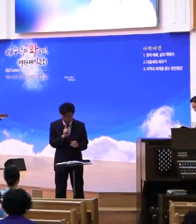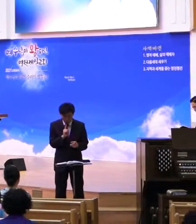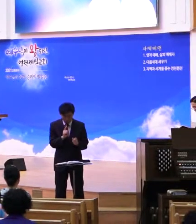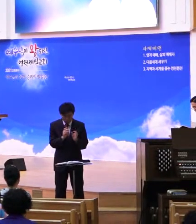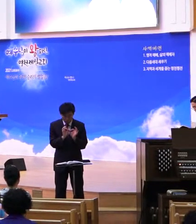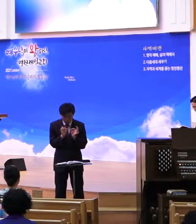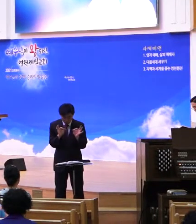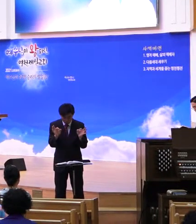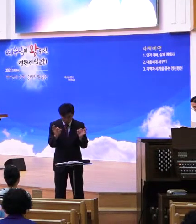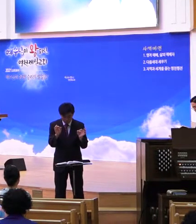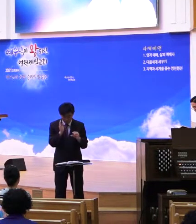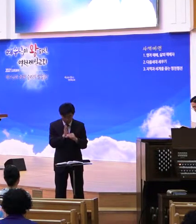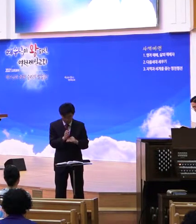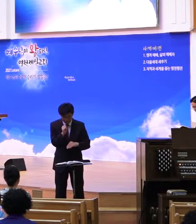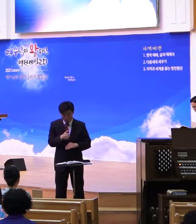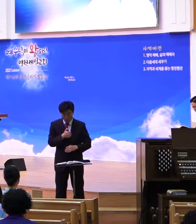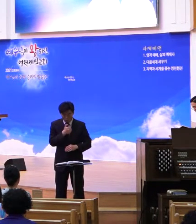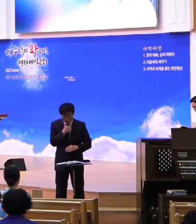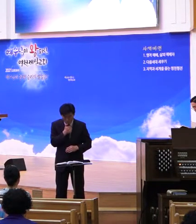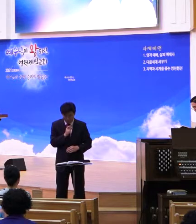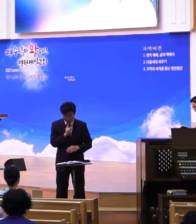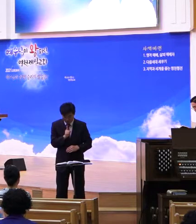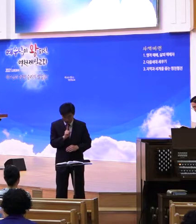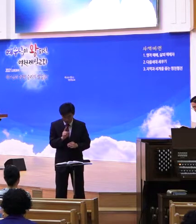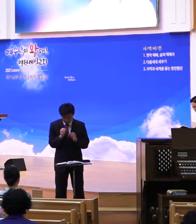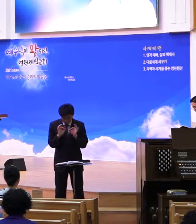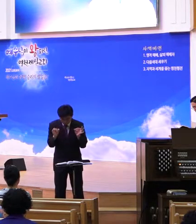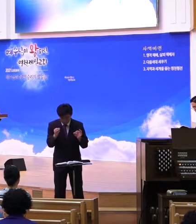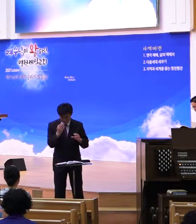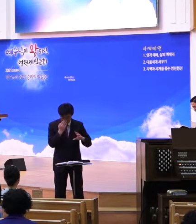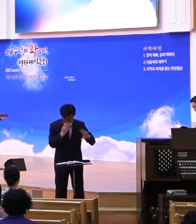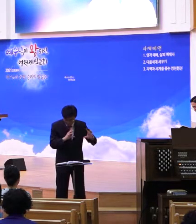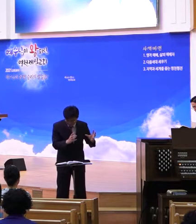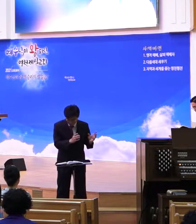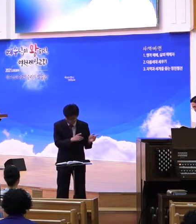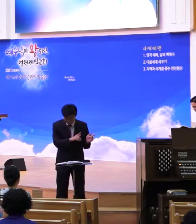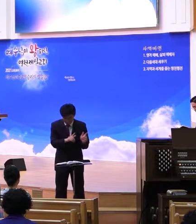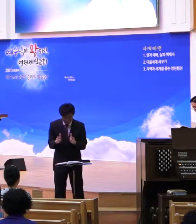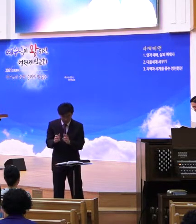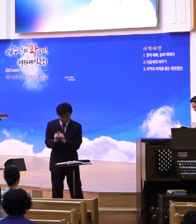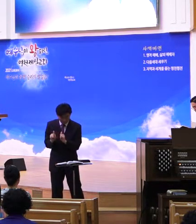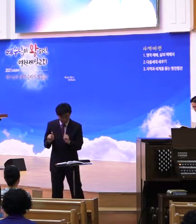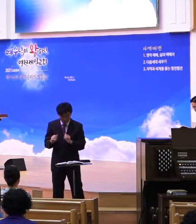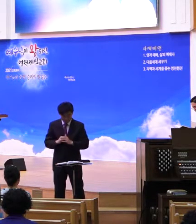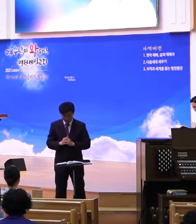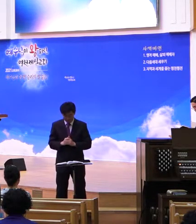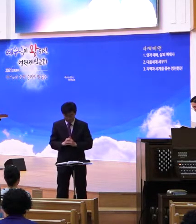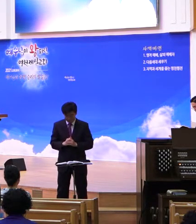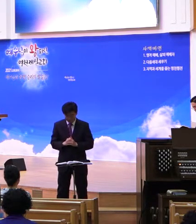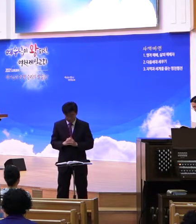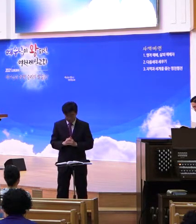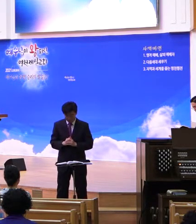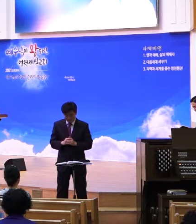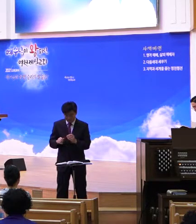사람들과 로마로부터 온 나그네 곧 유대인과 유대교에 들어온 사람들과